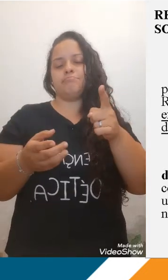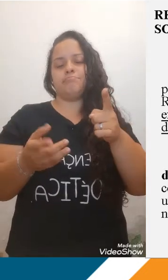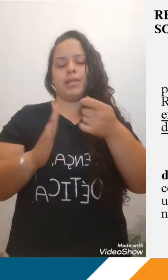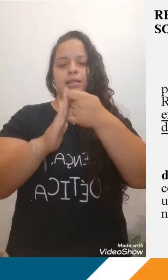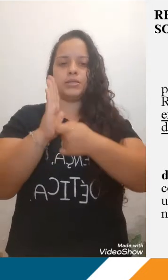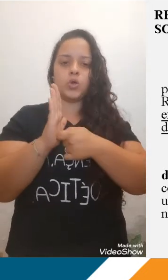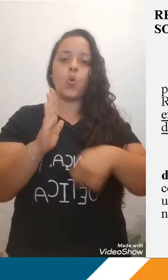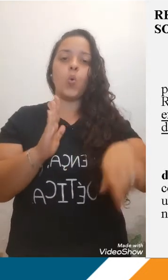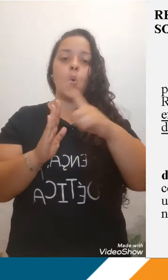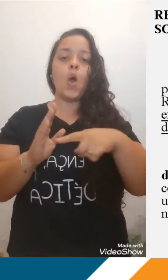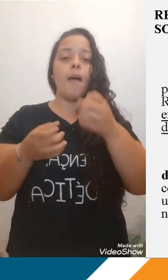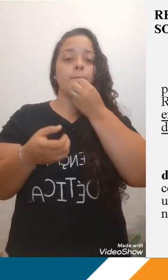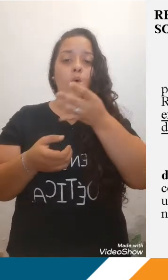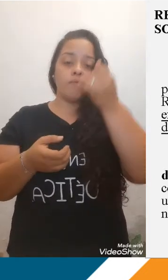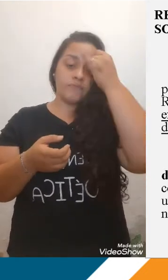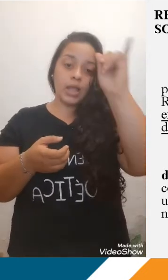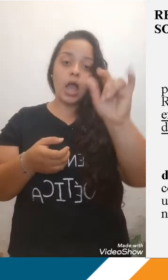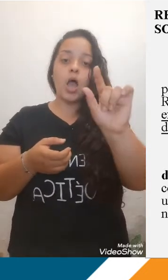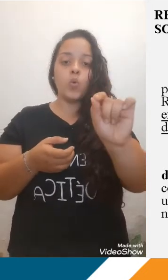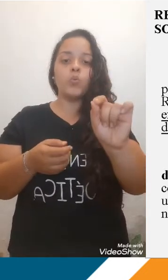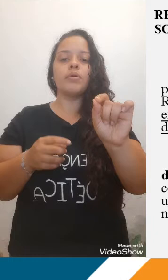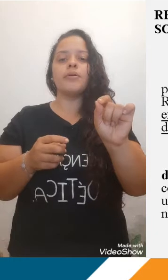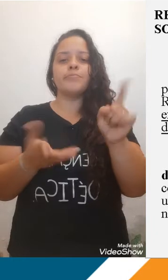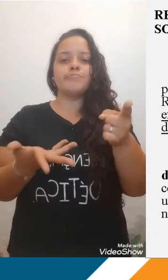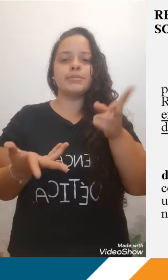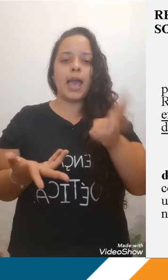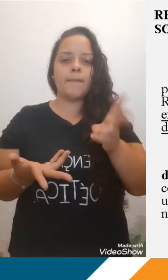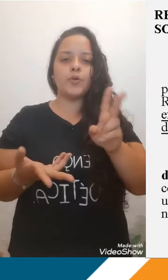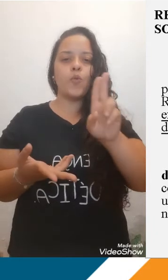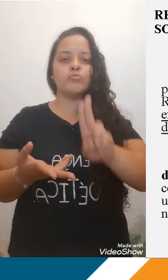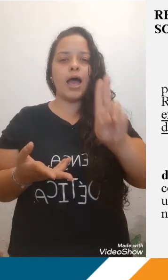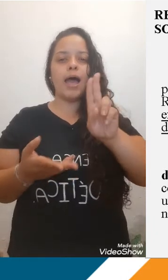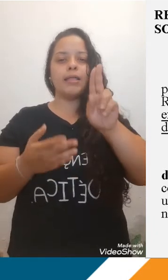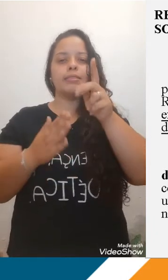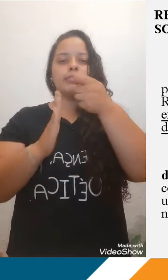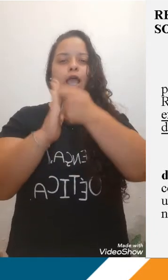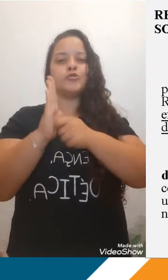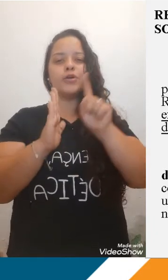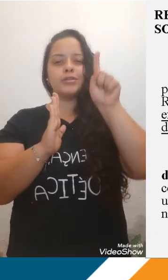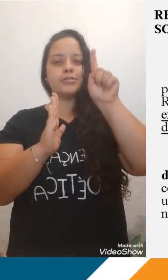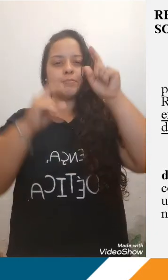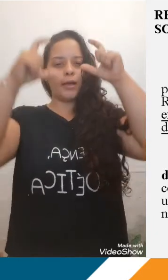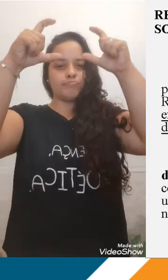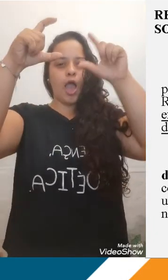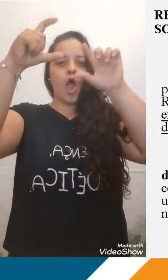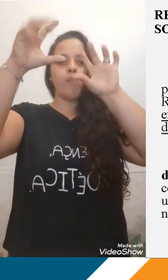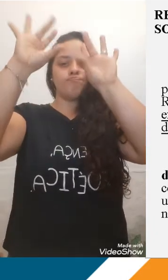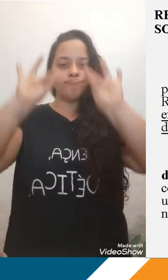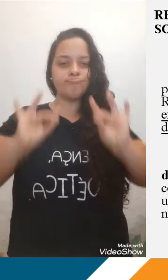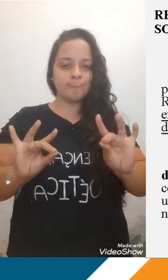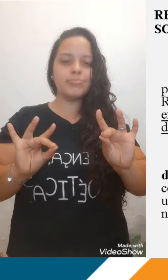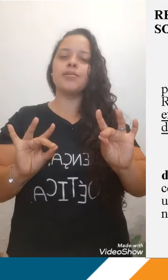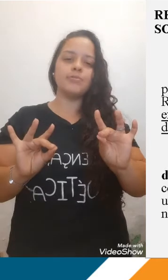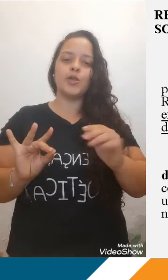que vocês devem sempre evitar é fazer menção aos textos motivadores, principalmente a cópias